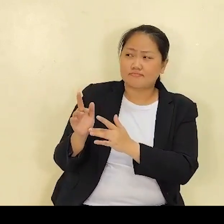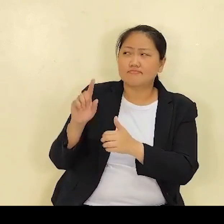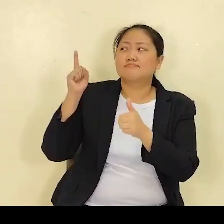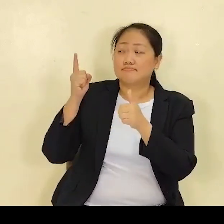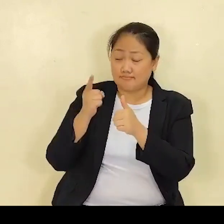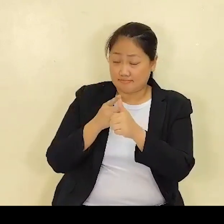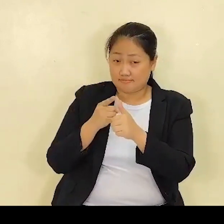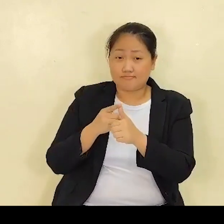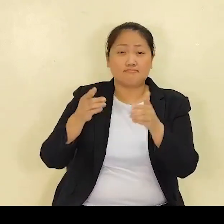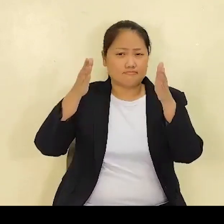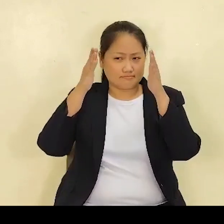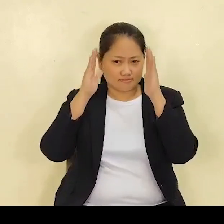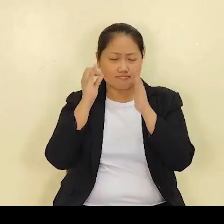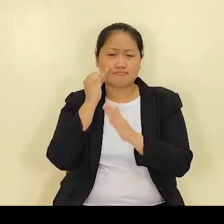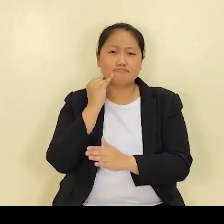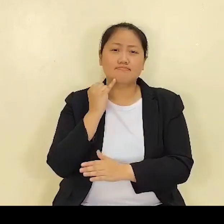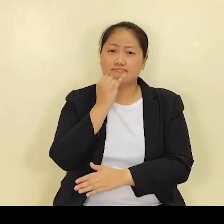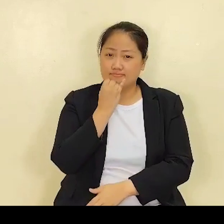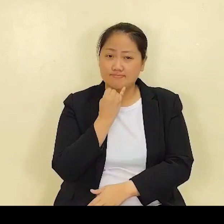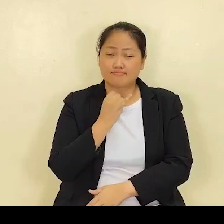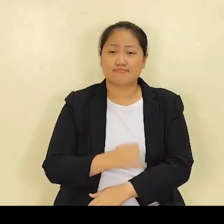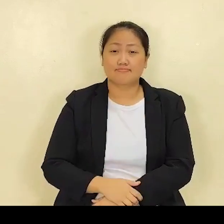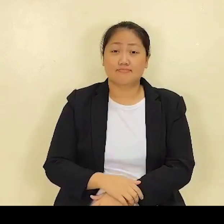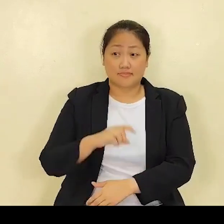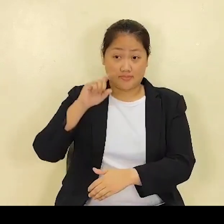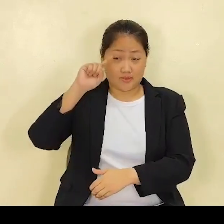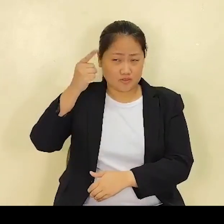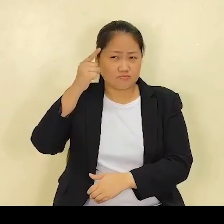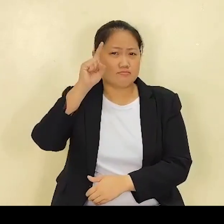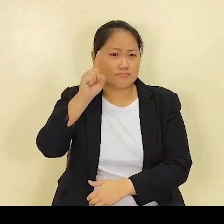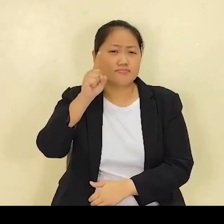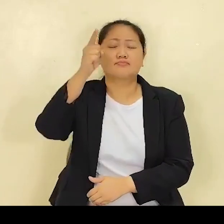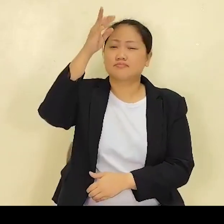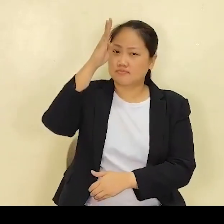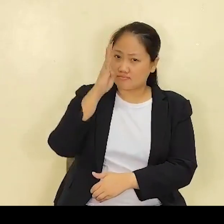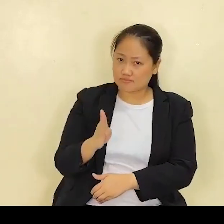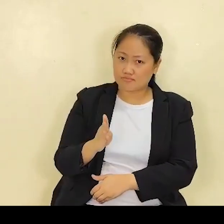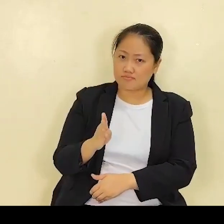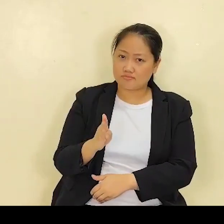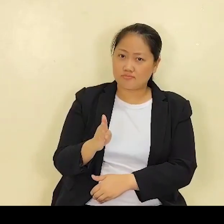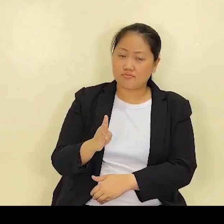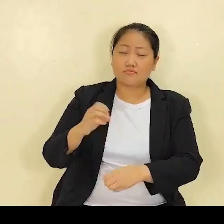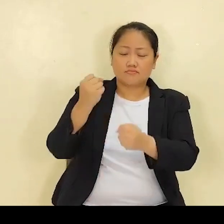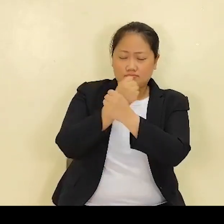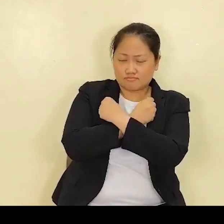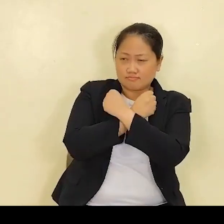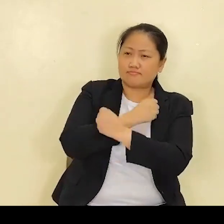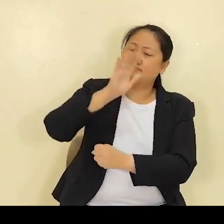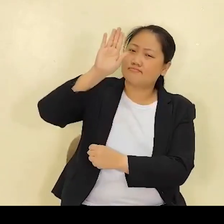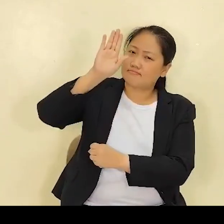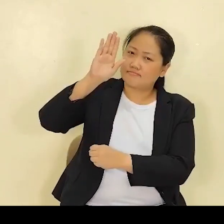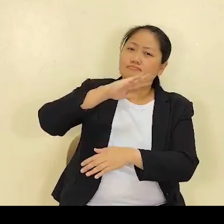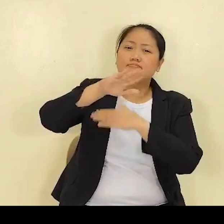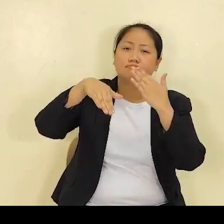una. Makinig nawa, o Israel. Iisa lang ang Panginoon nating Diyos at mamahalin mo